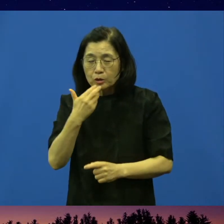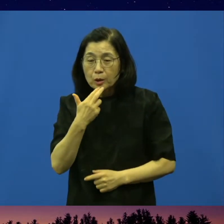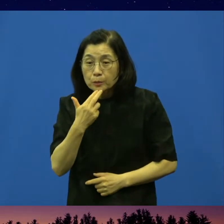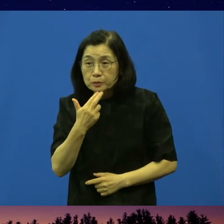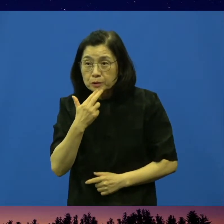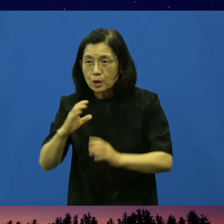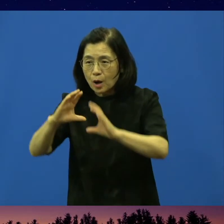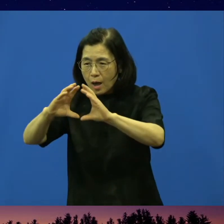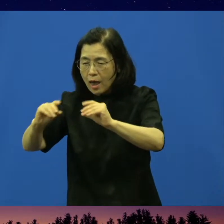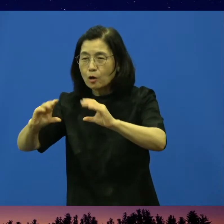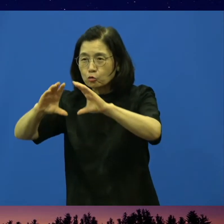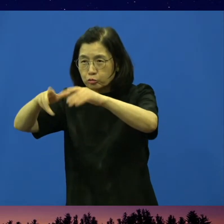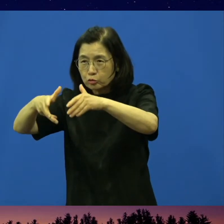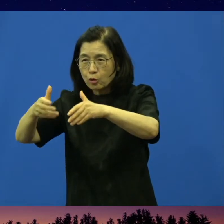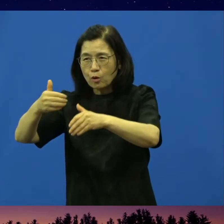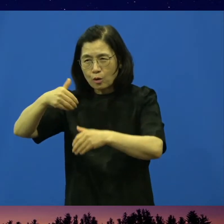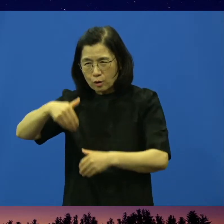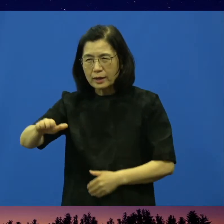애굽이에요.